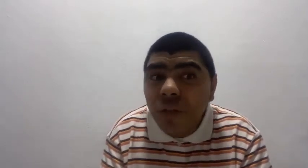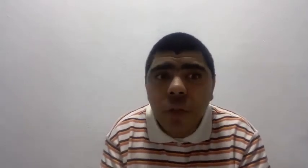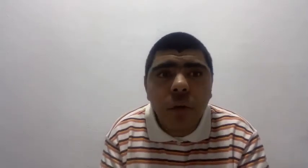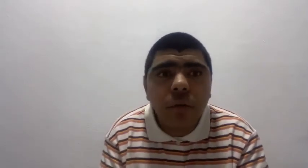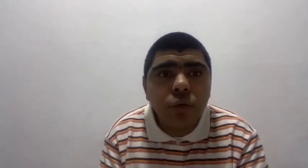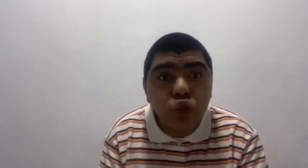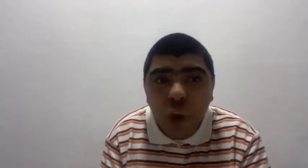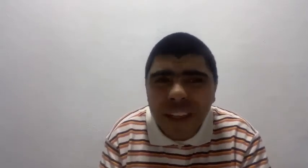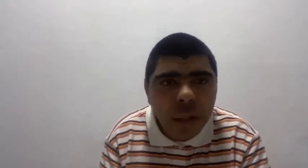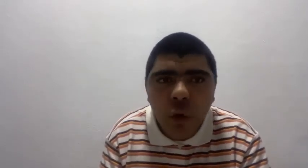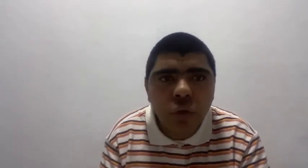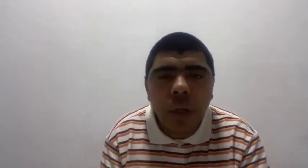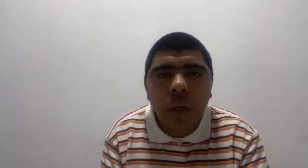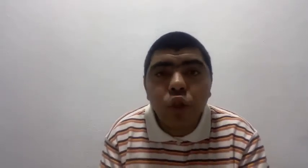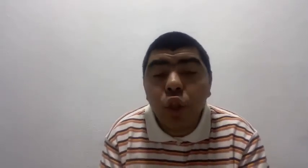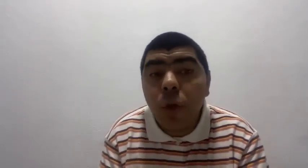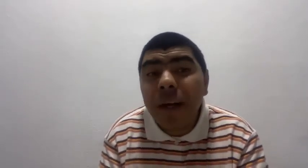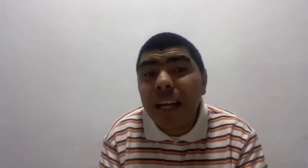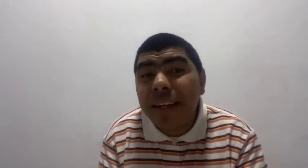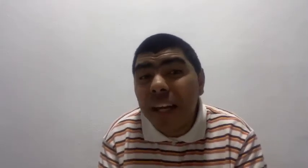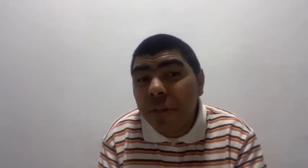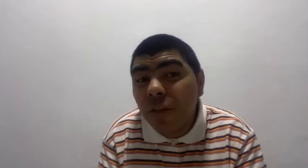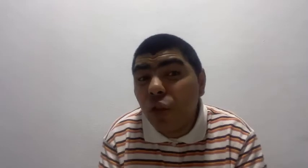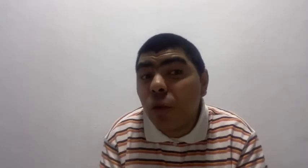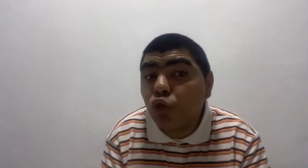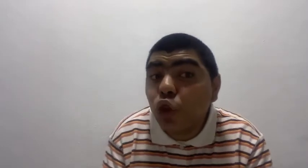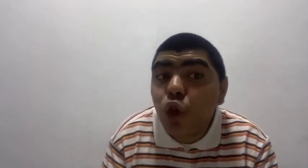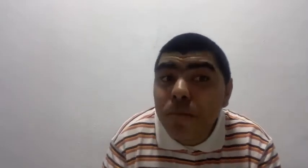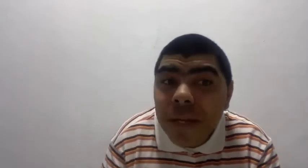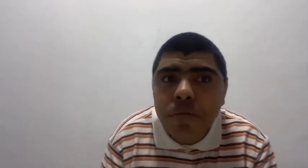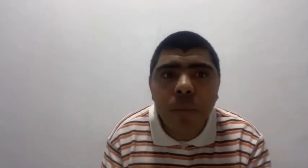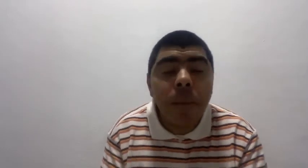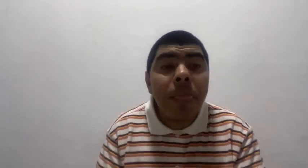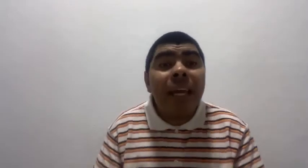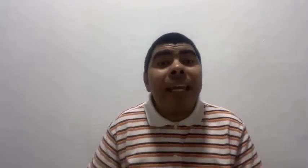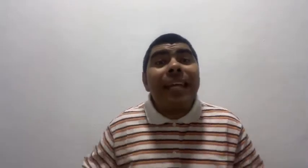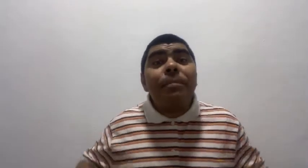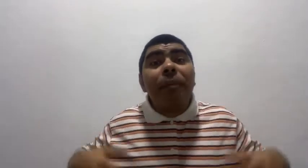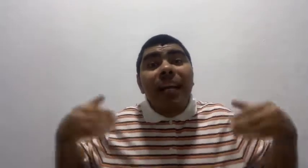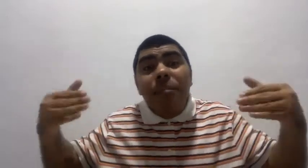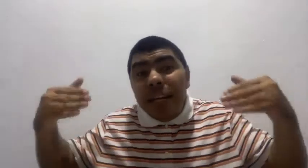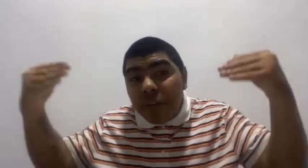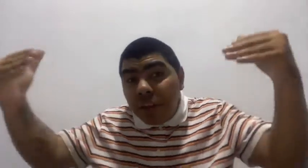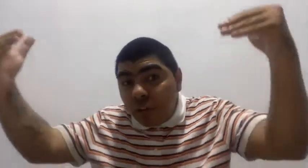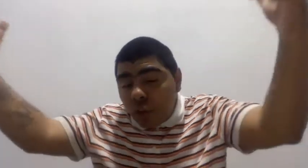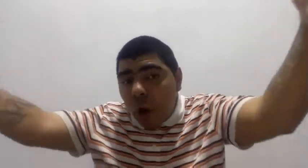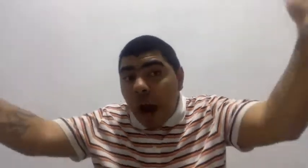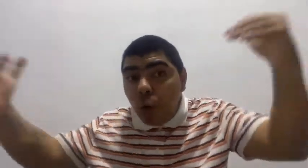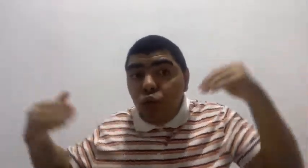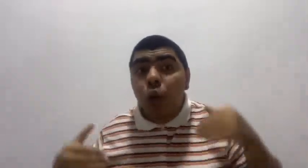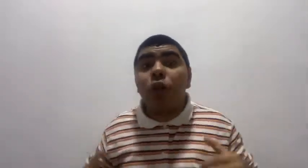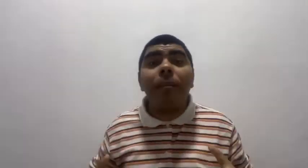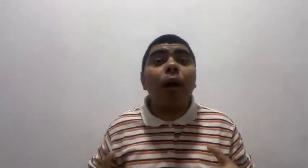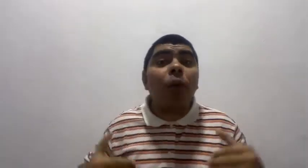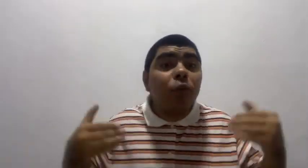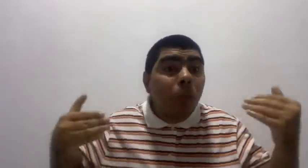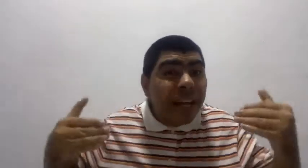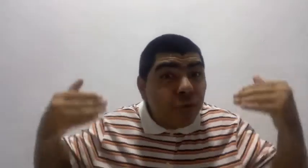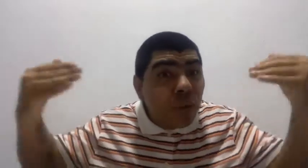beneficio, no de Dios, sino para el beneficio de nosotros mismos. Y para el beneficio aún de los demás, cuando vean